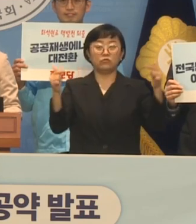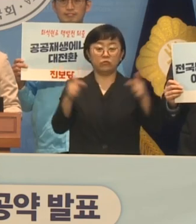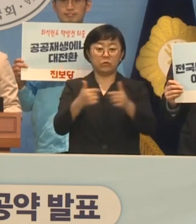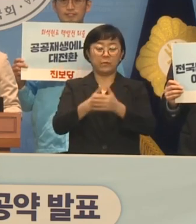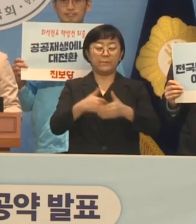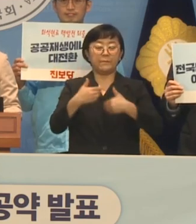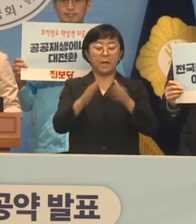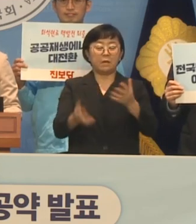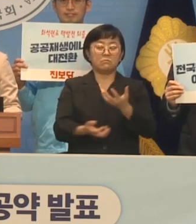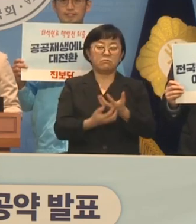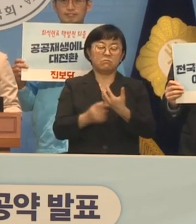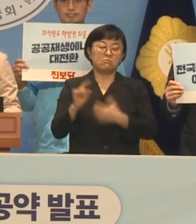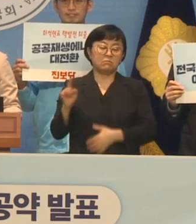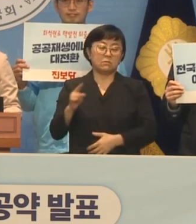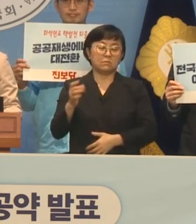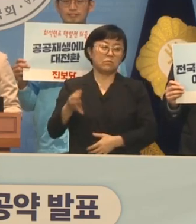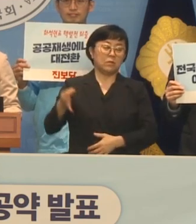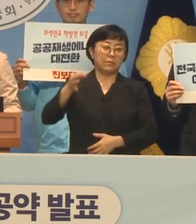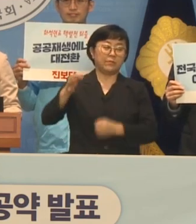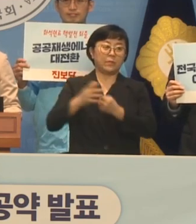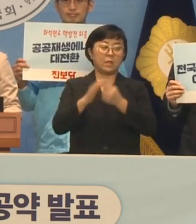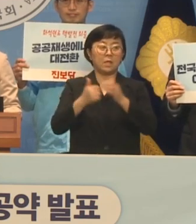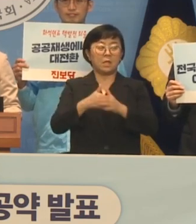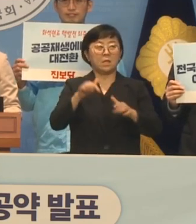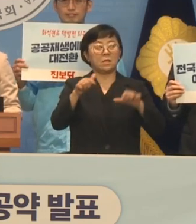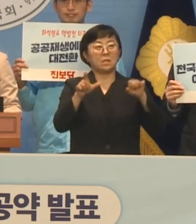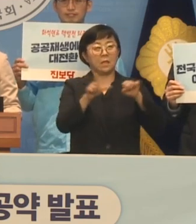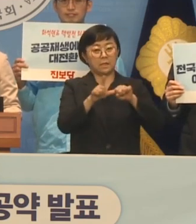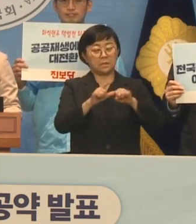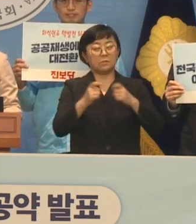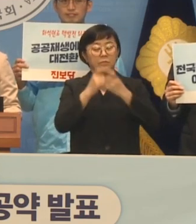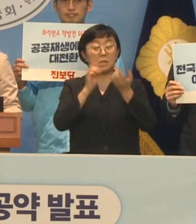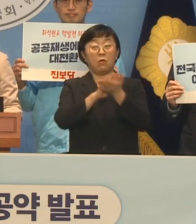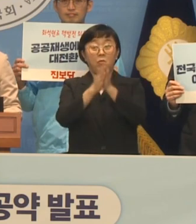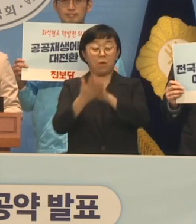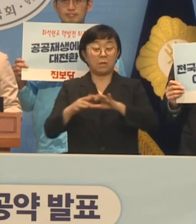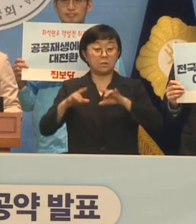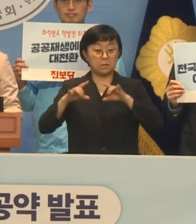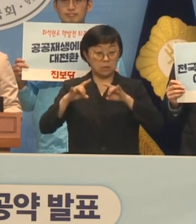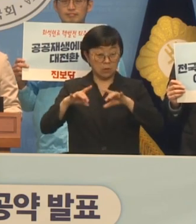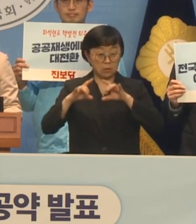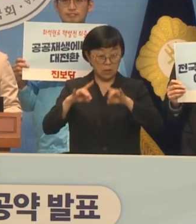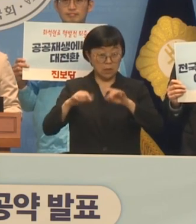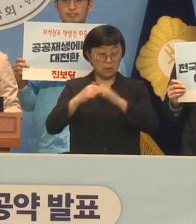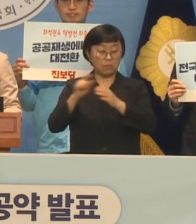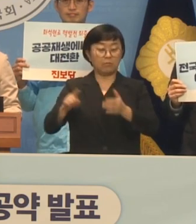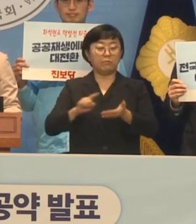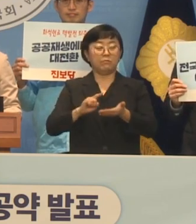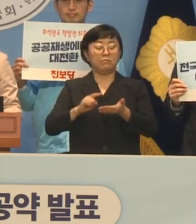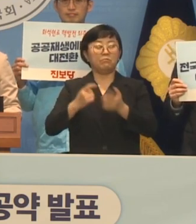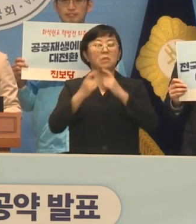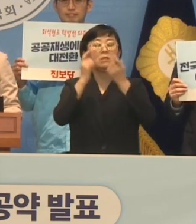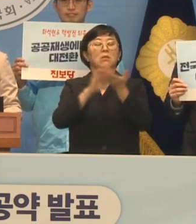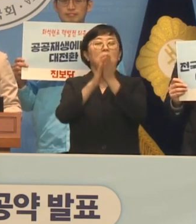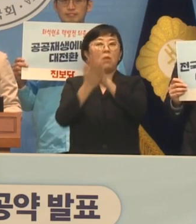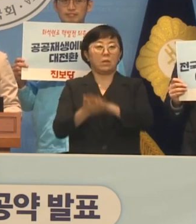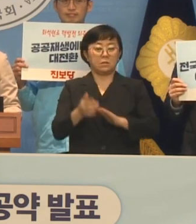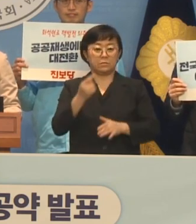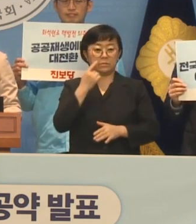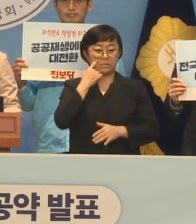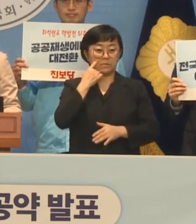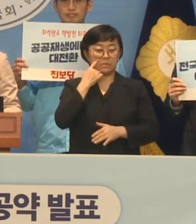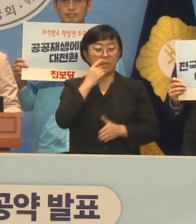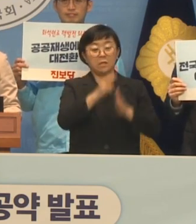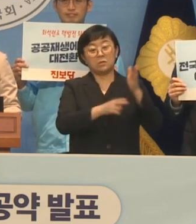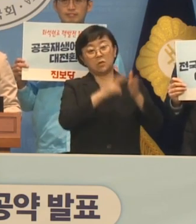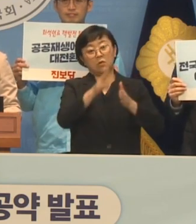난방비 폭탄에는 가스 민영화를, 전기료 폭탄에는 전기 민영화를 시도합니다.